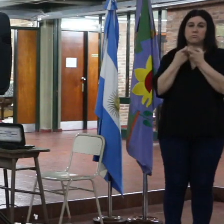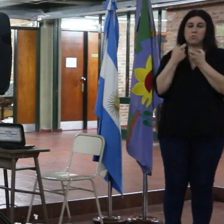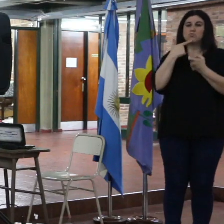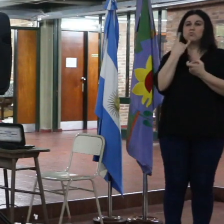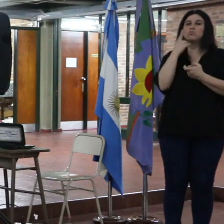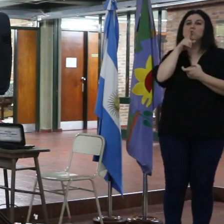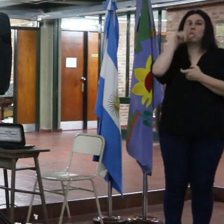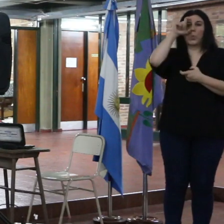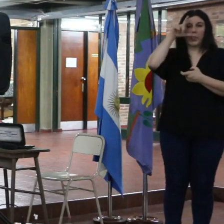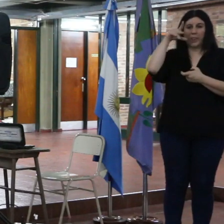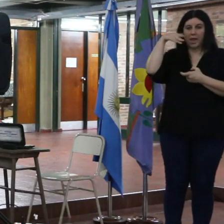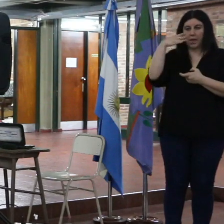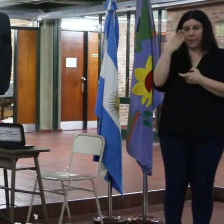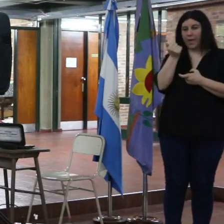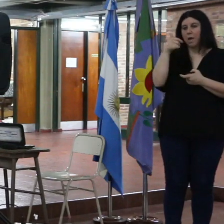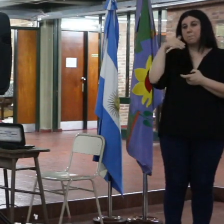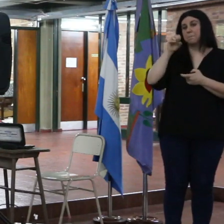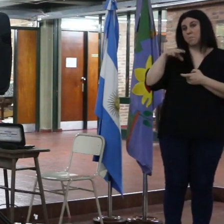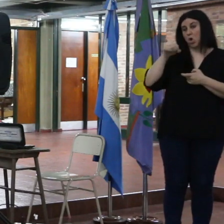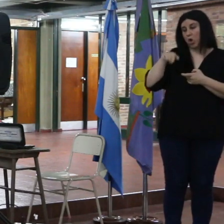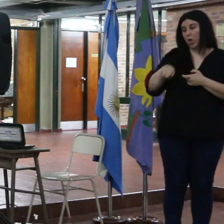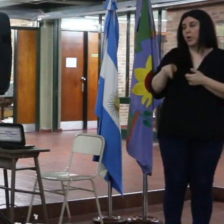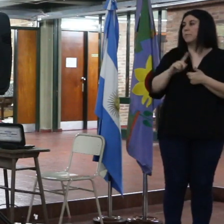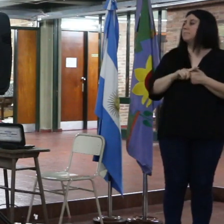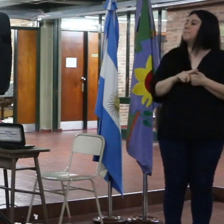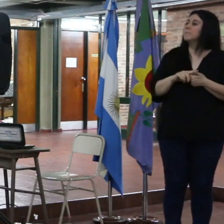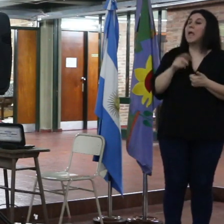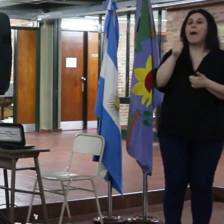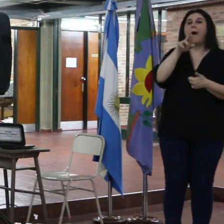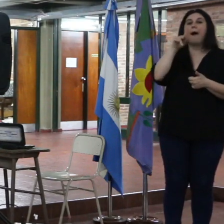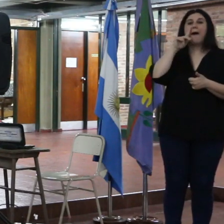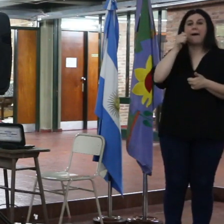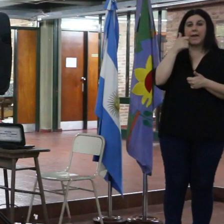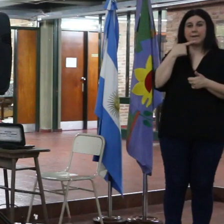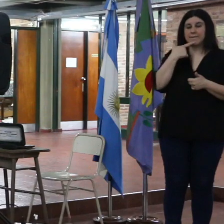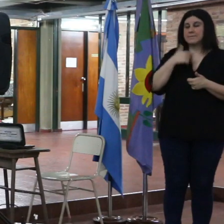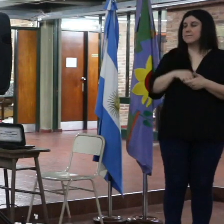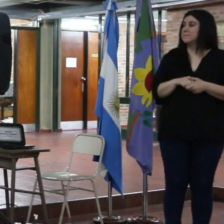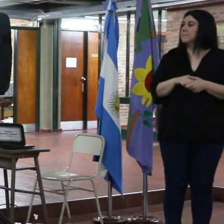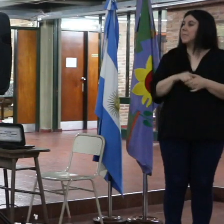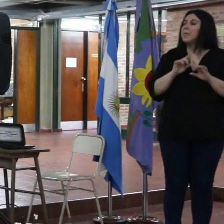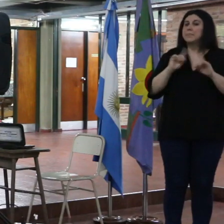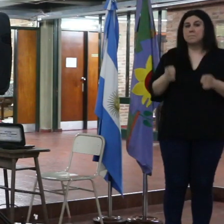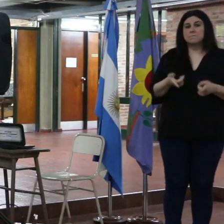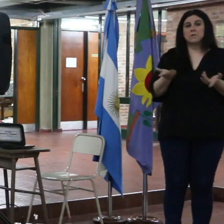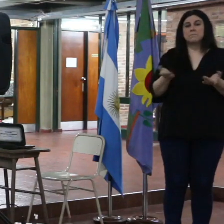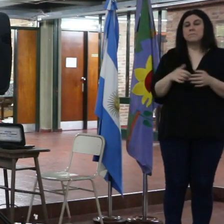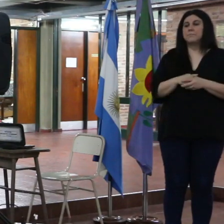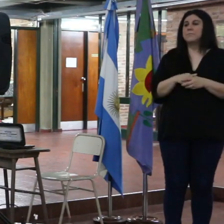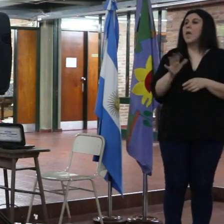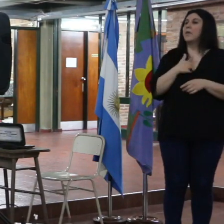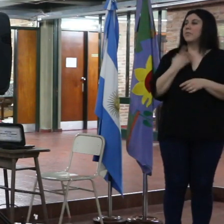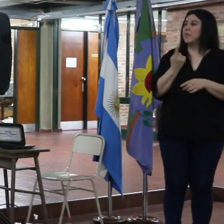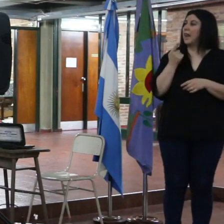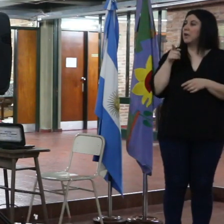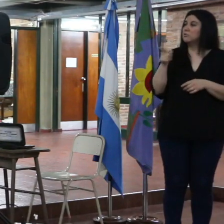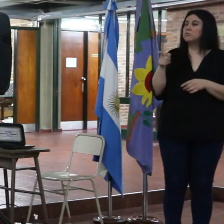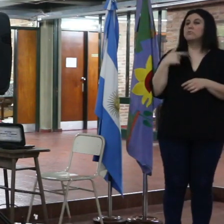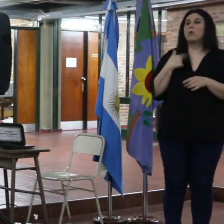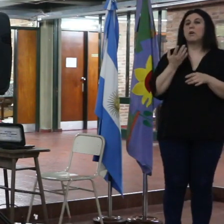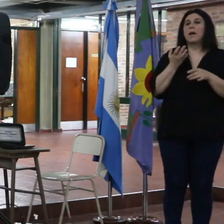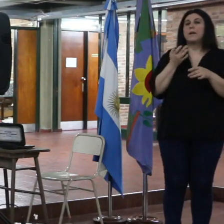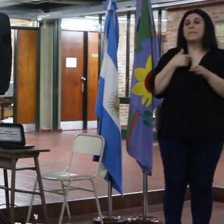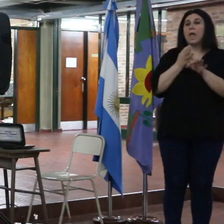Morón, Nicolás Gallo e Ignacio Arias, por supuesto, a la directora de Educación